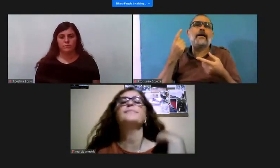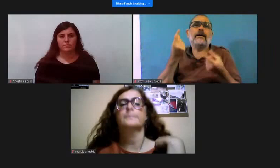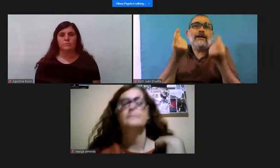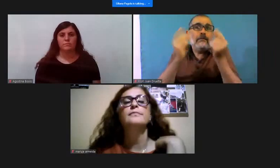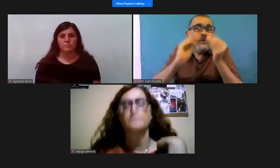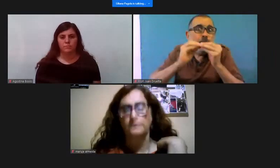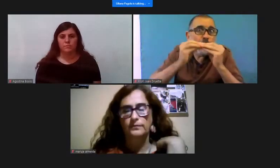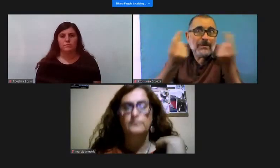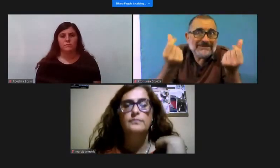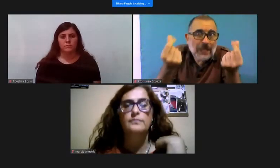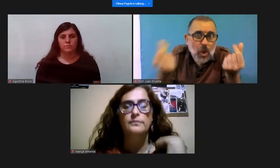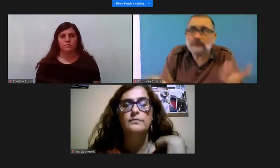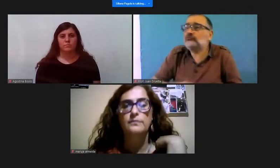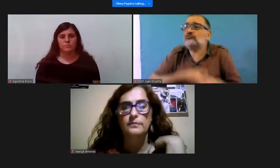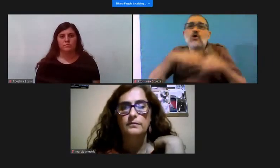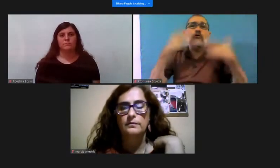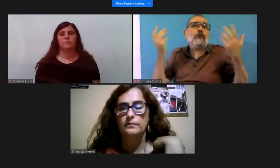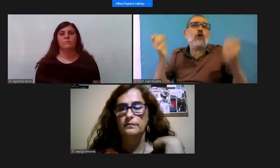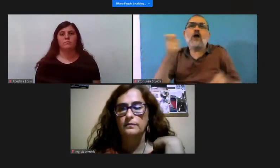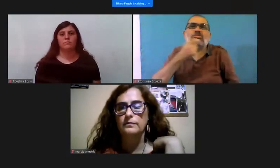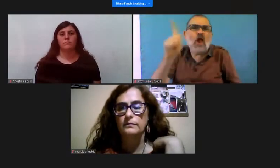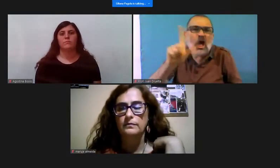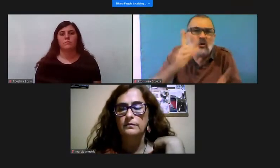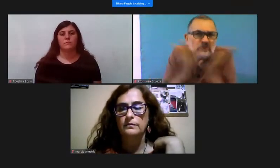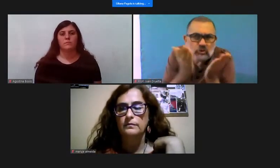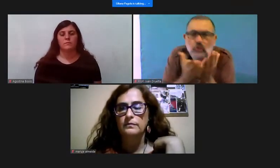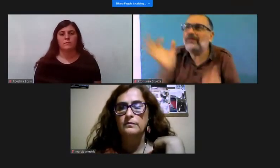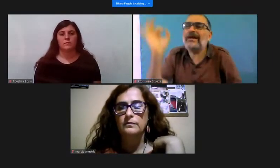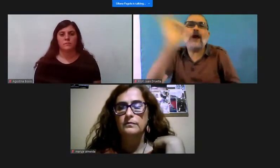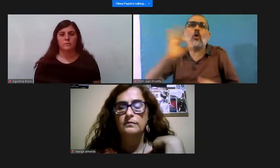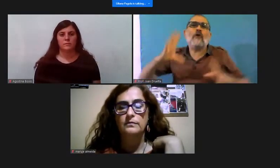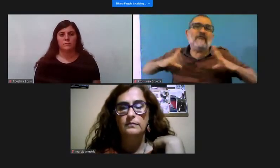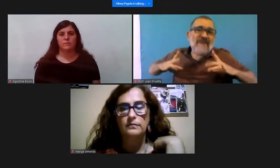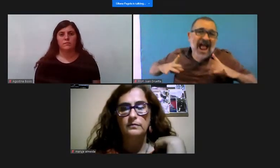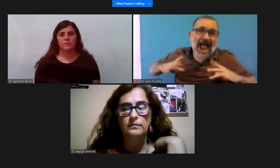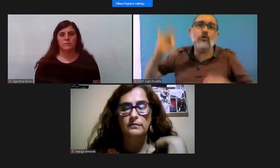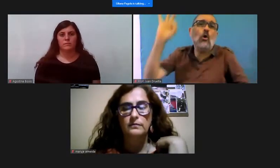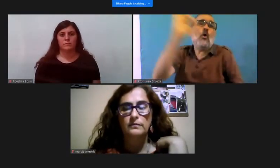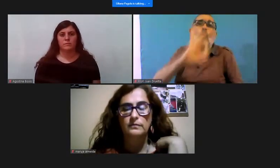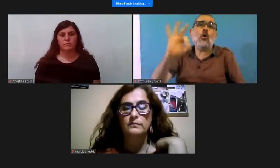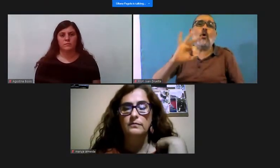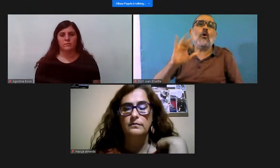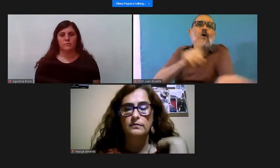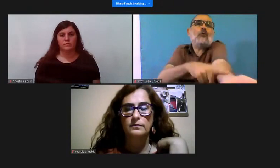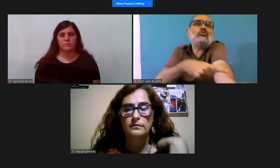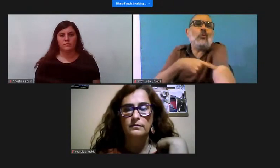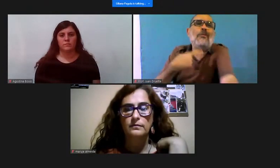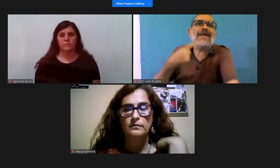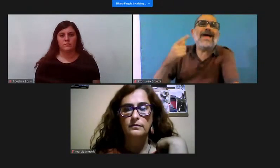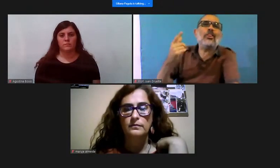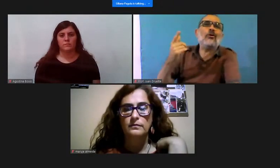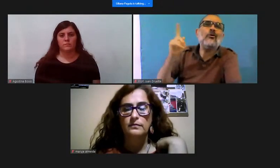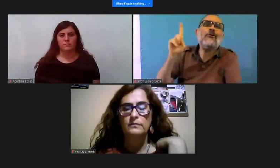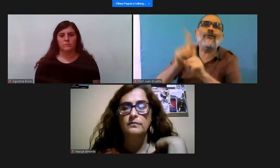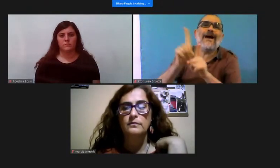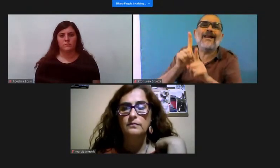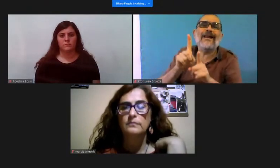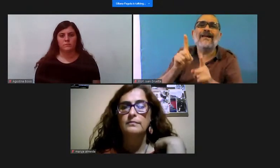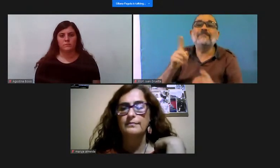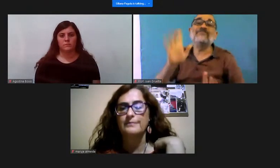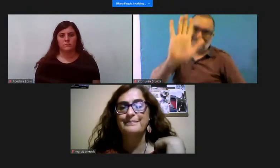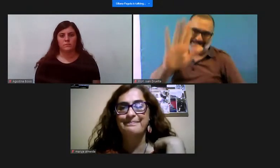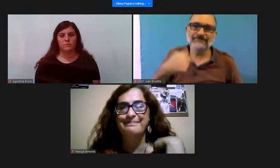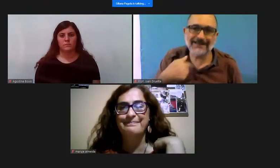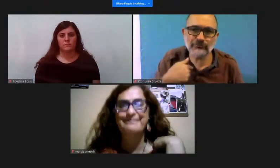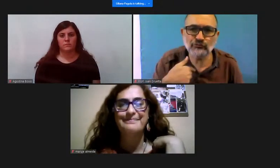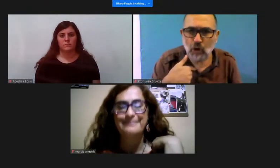en una carrera y puede pasar que eligen mal, o que hay problemas económicos, o que no les gusta, o por ahí porque son vagos o vagas, o